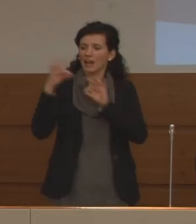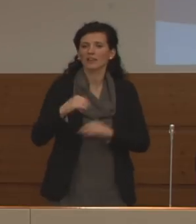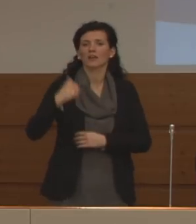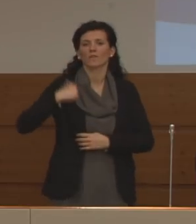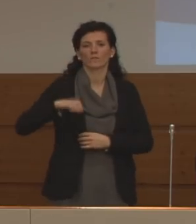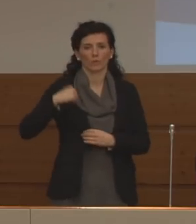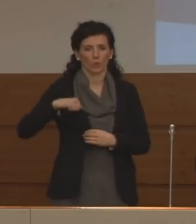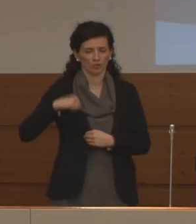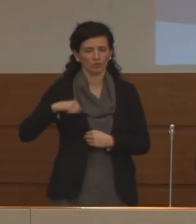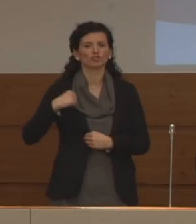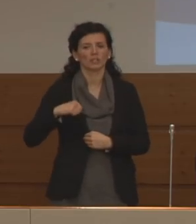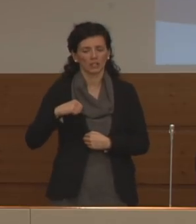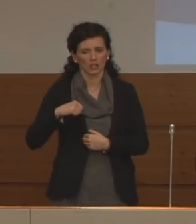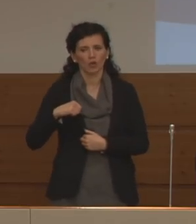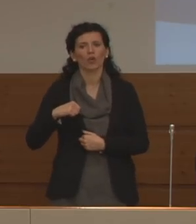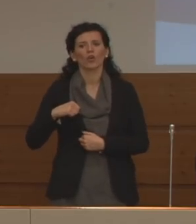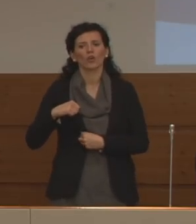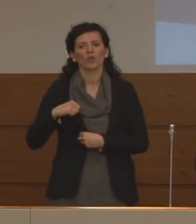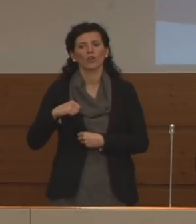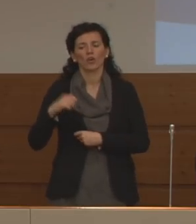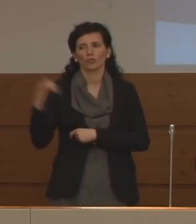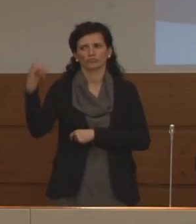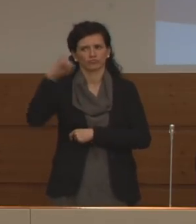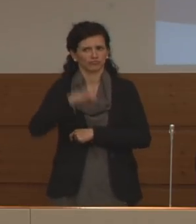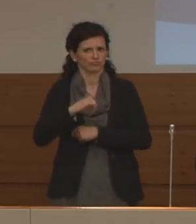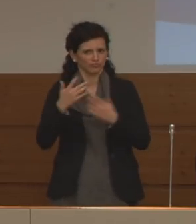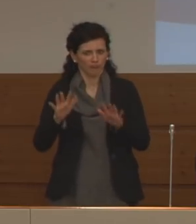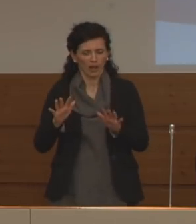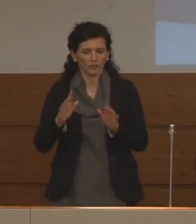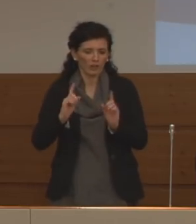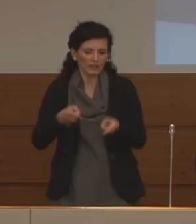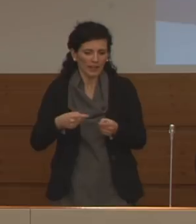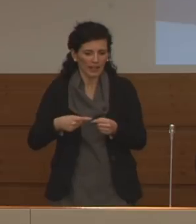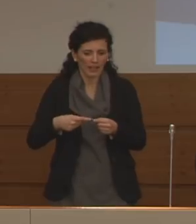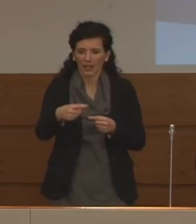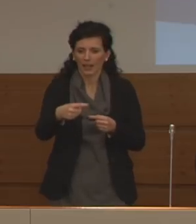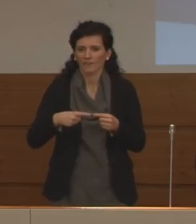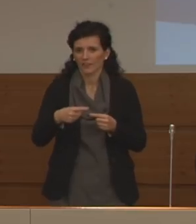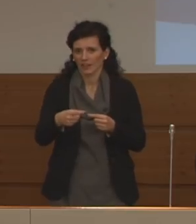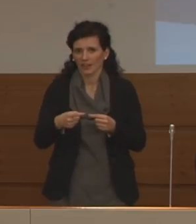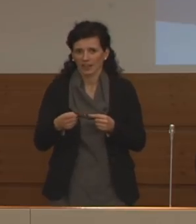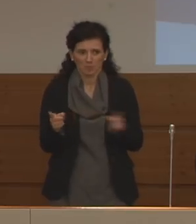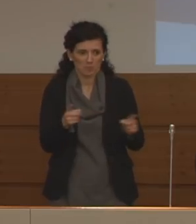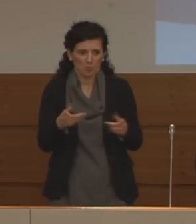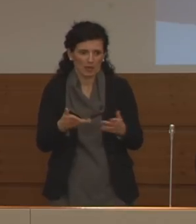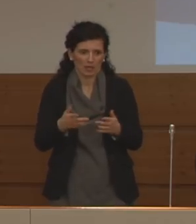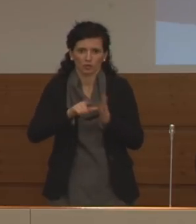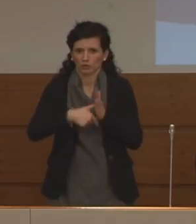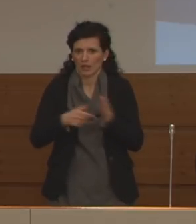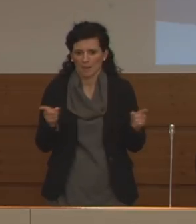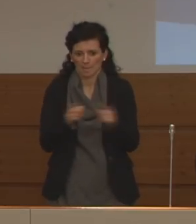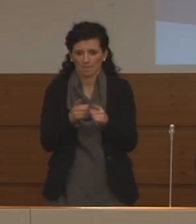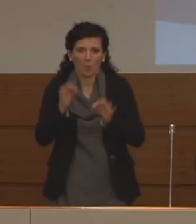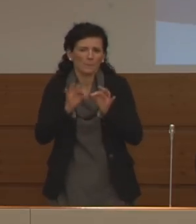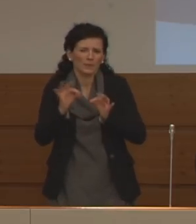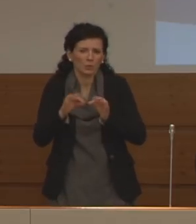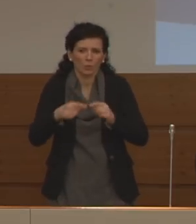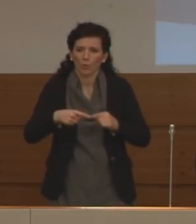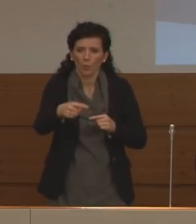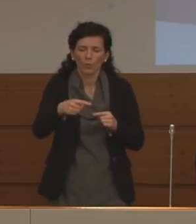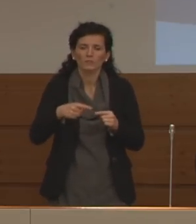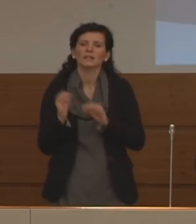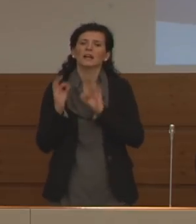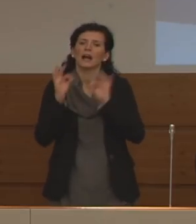arriveranno in queste in questi momenti in questi minuti in